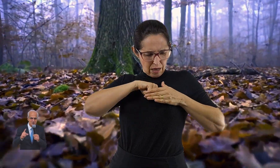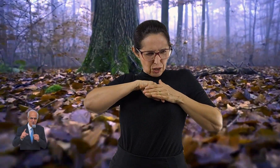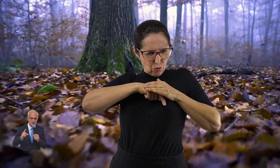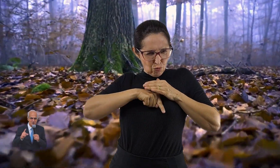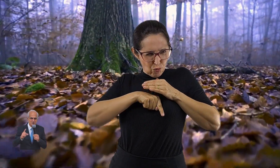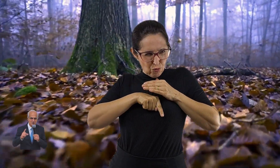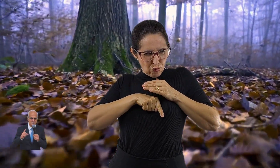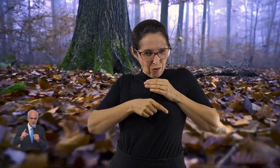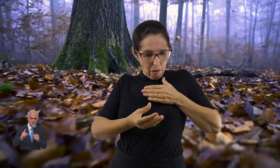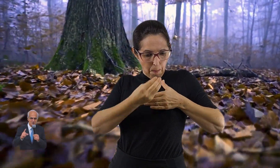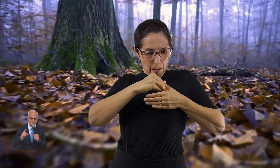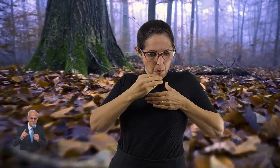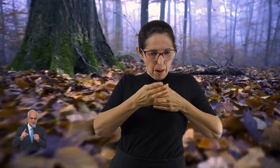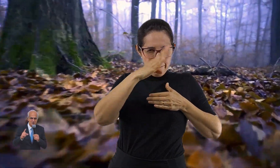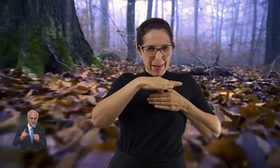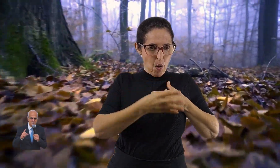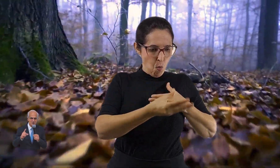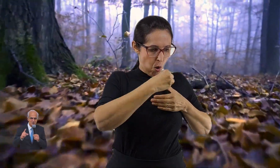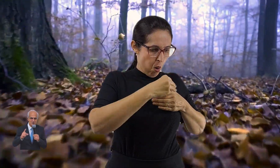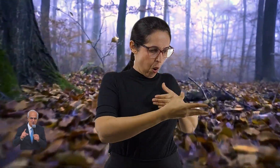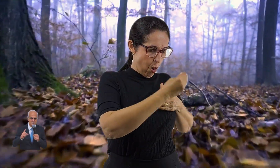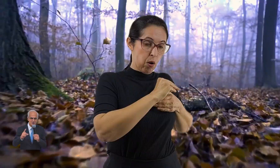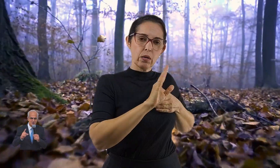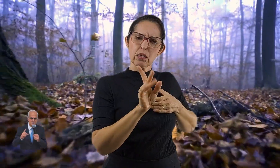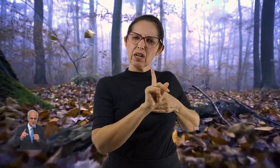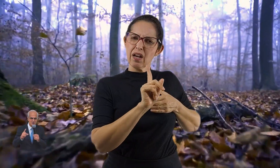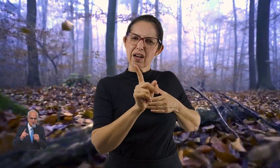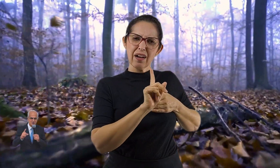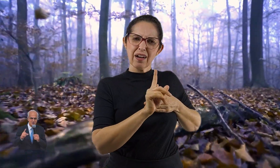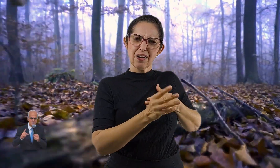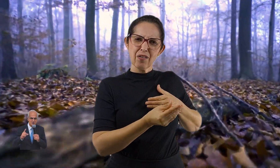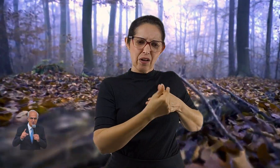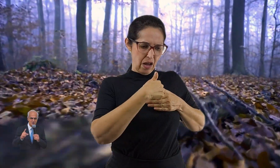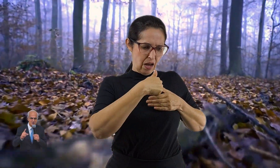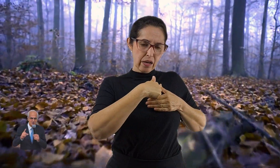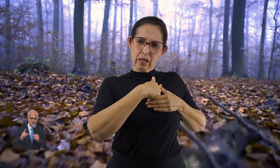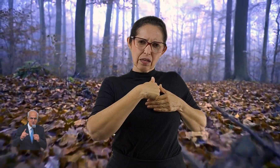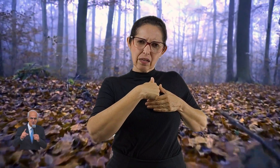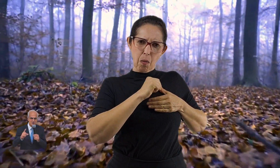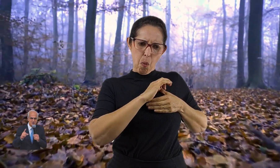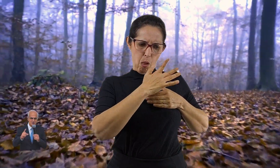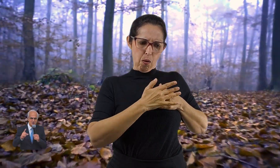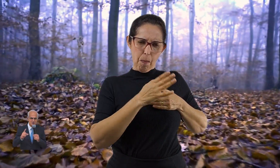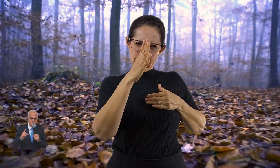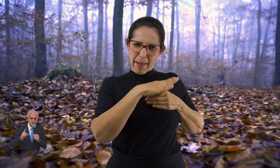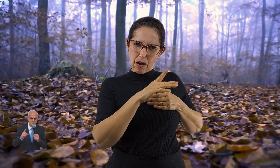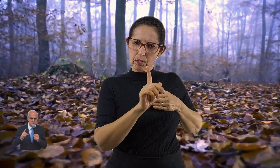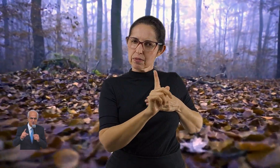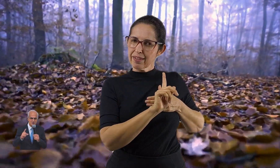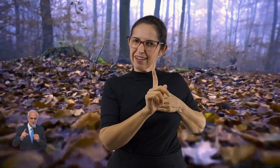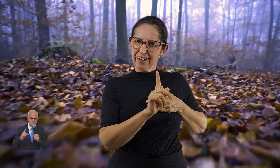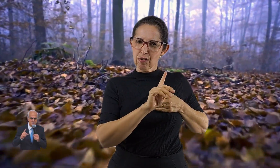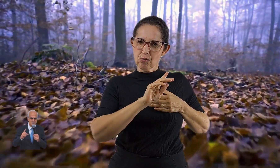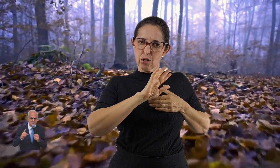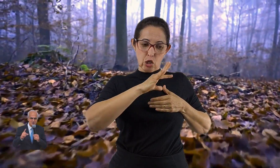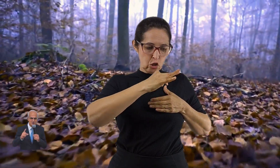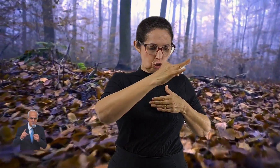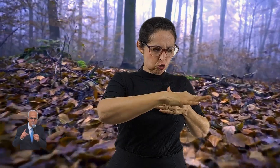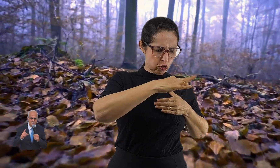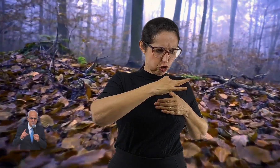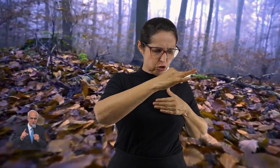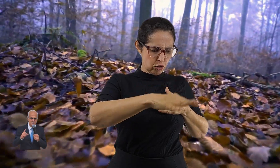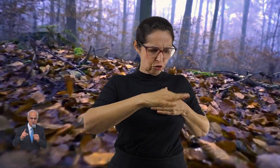não envasilhe o mal. Não deixe o mal ficar no seu coração. Mas dá lugar ao Espírito Santo.